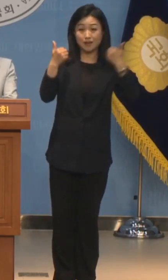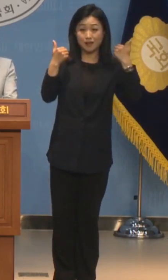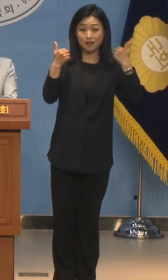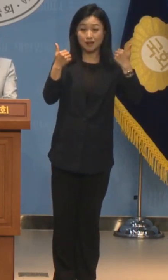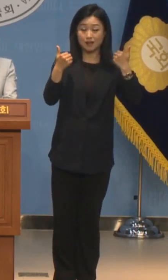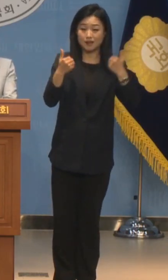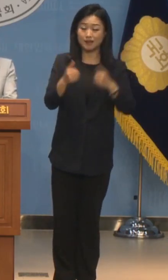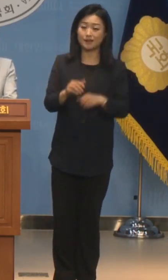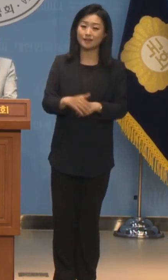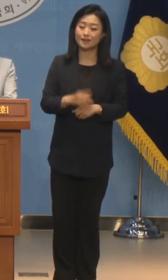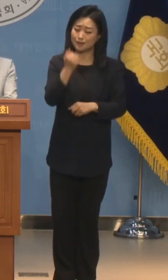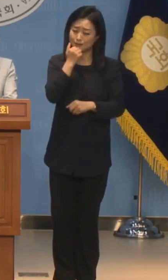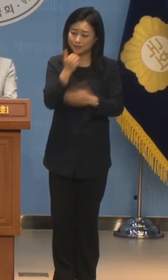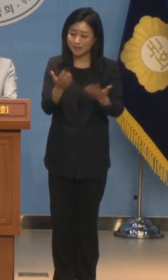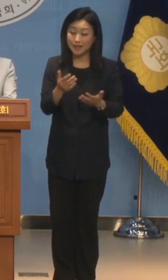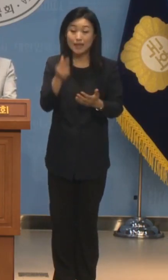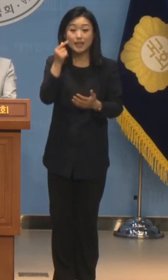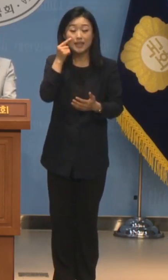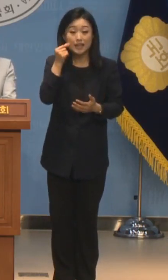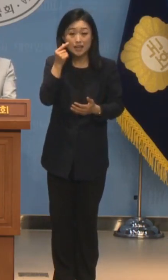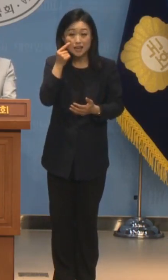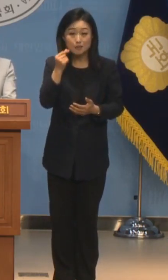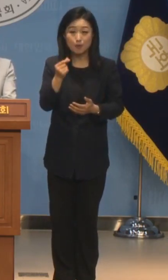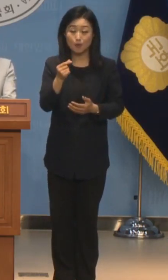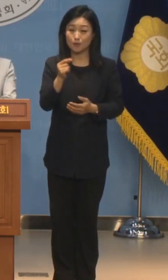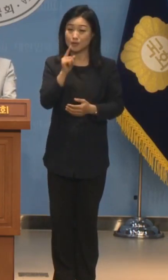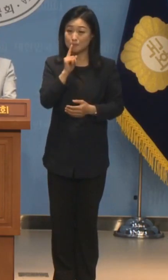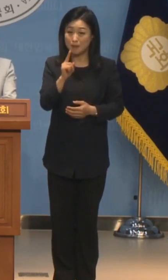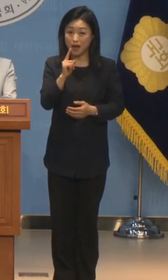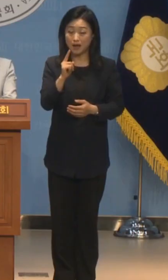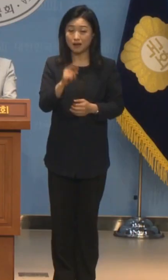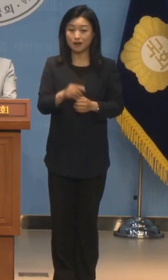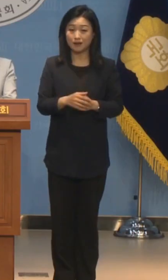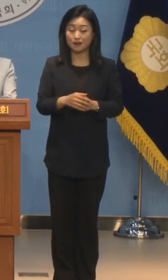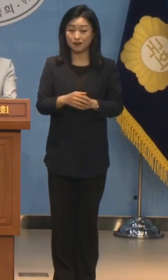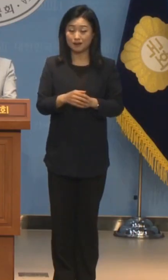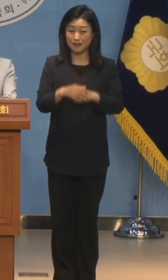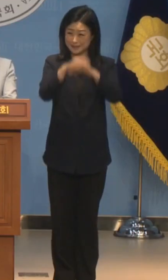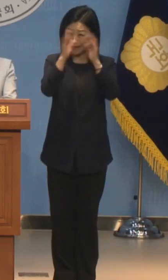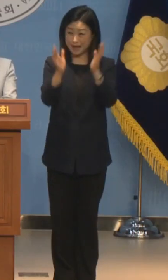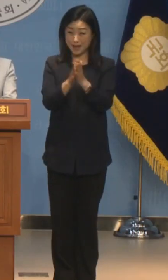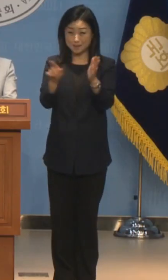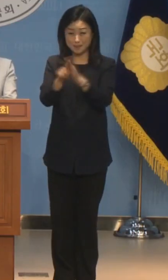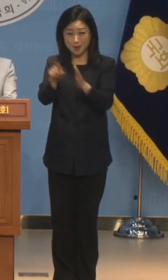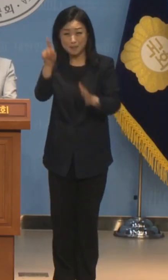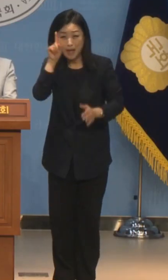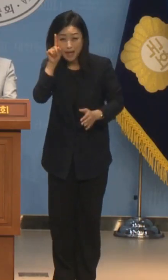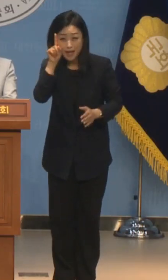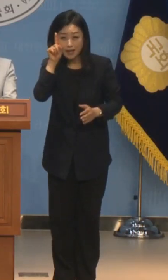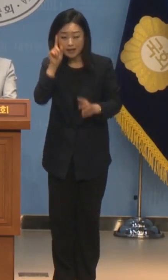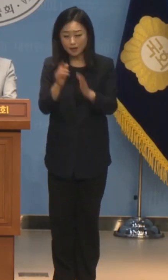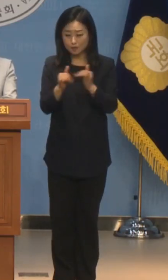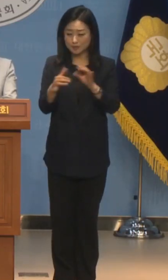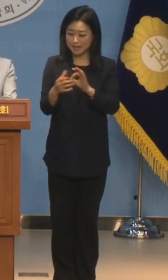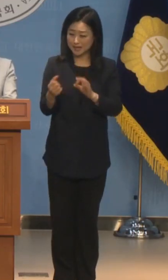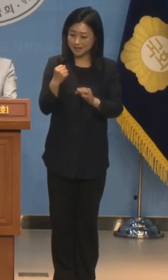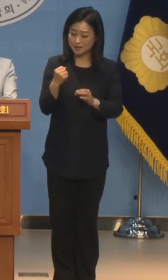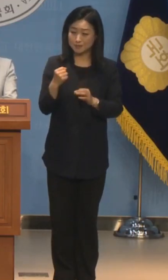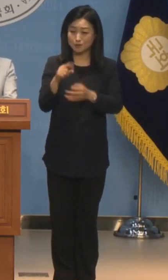일본이 하는 말이면 파트로 매주를 쓴다고 해도 믿을 윤성열 정부와 국민의